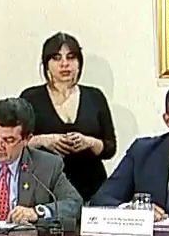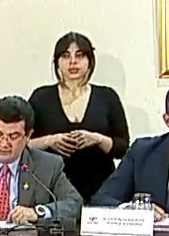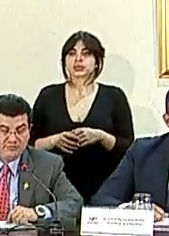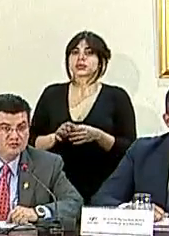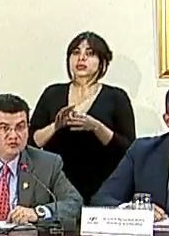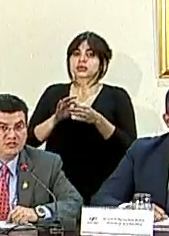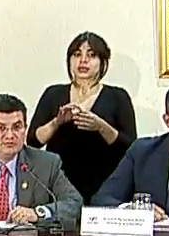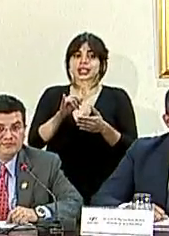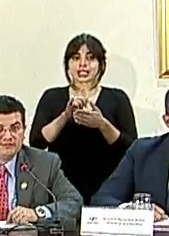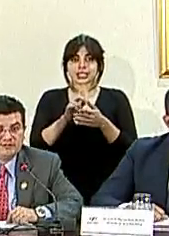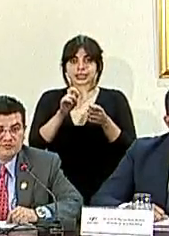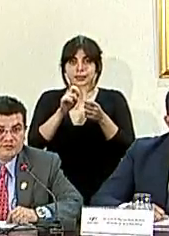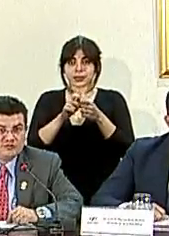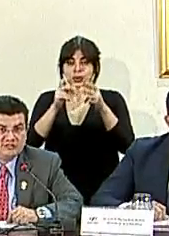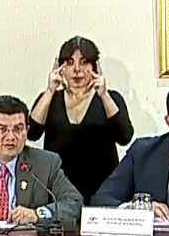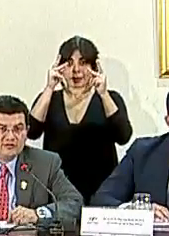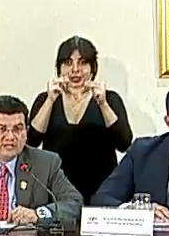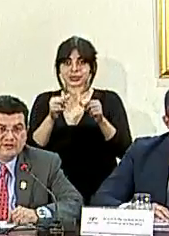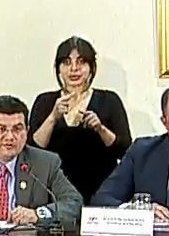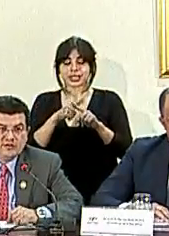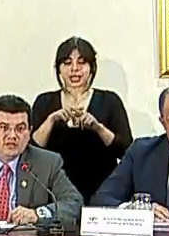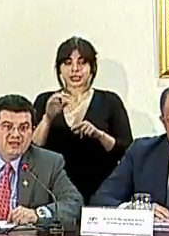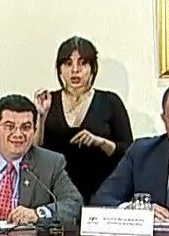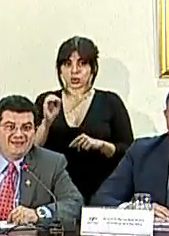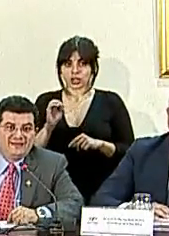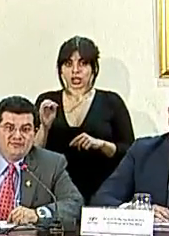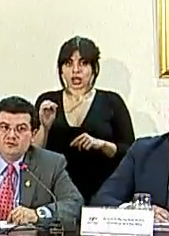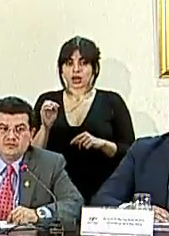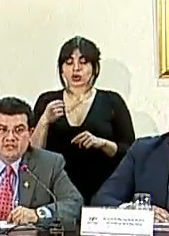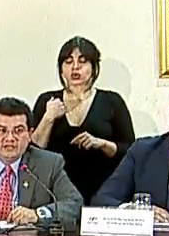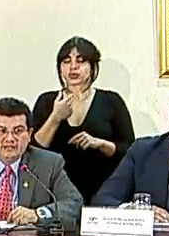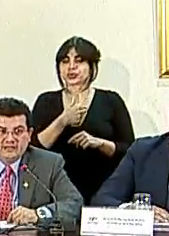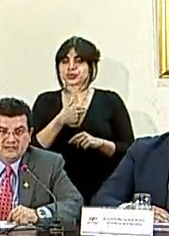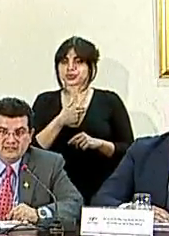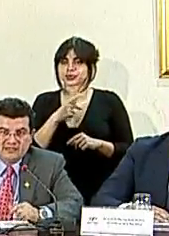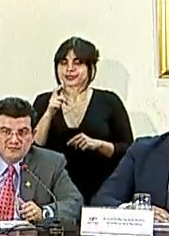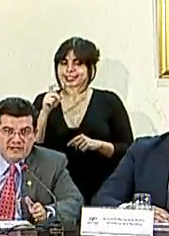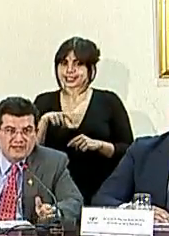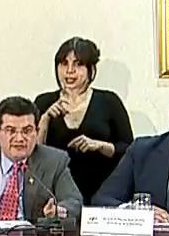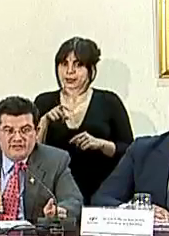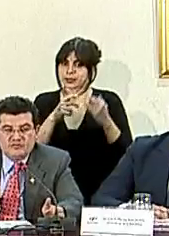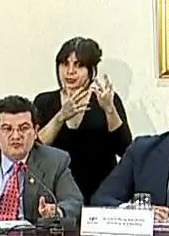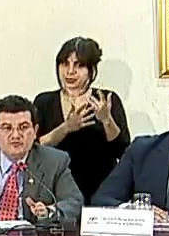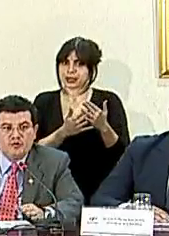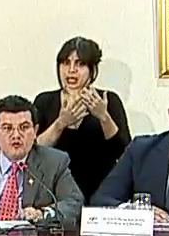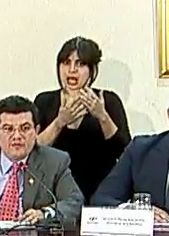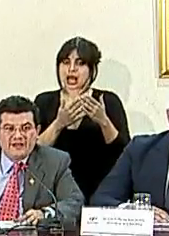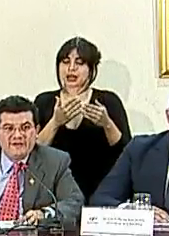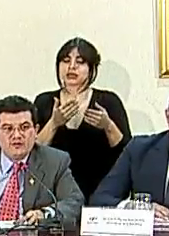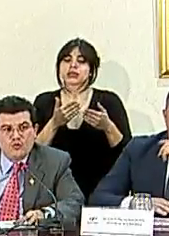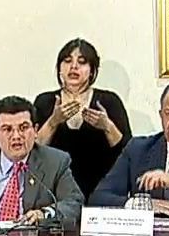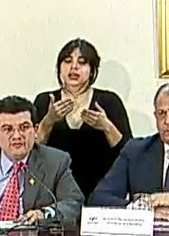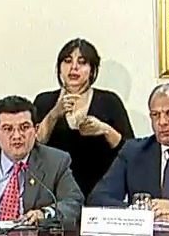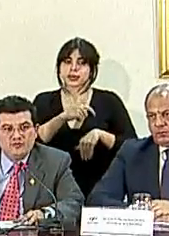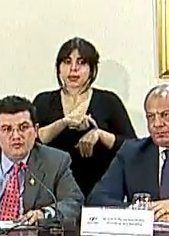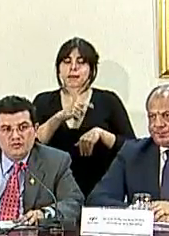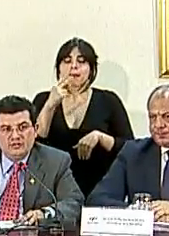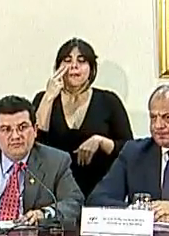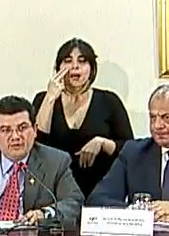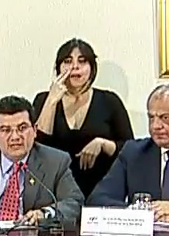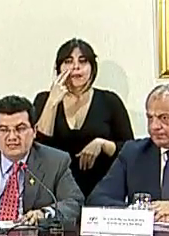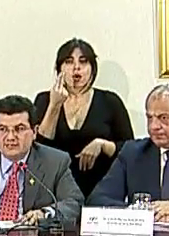Sobre este punto del presupuesto extraordinario, tendríamos que esperar que transcurra un poco para ver